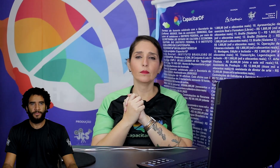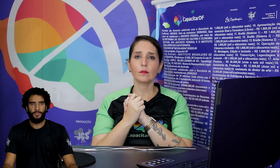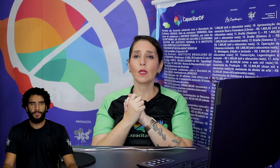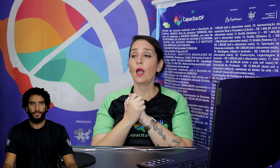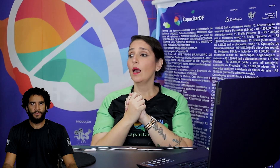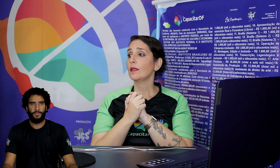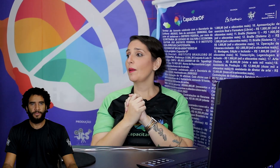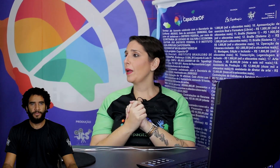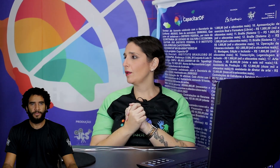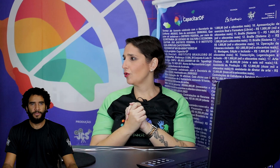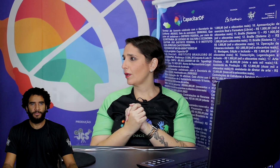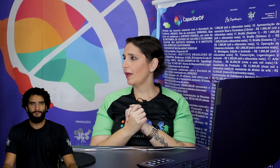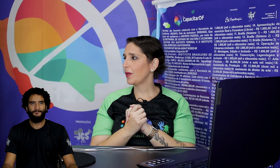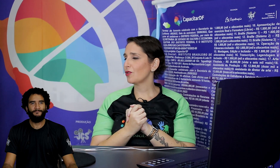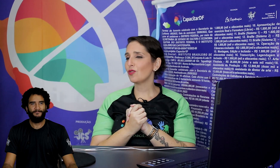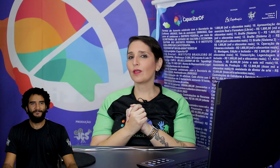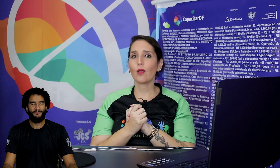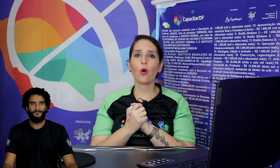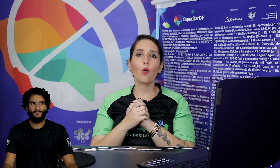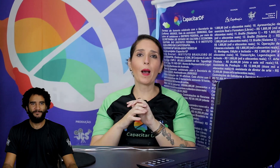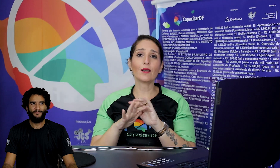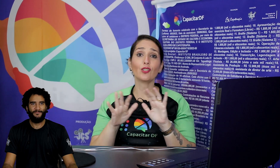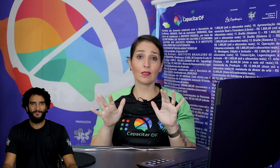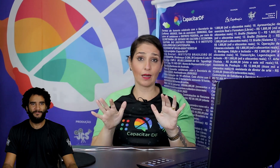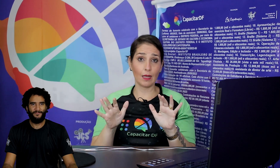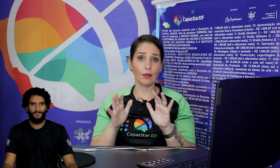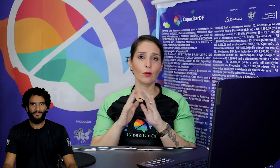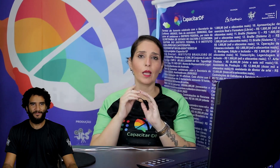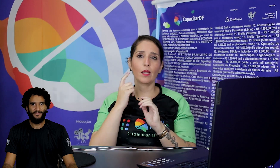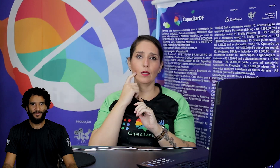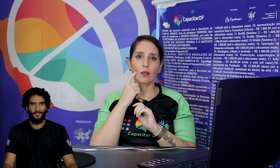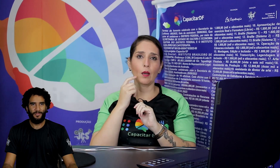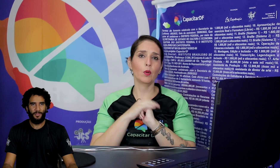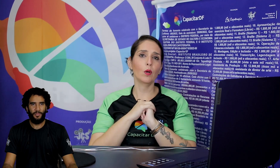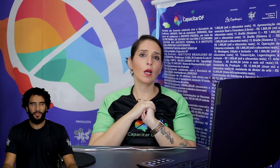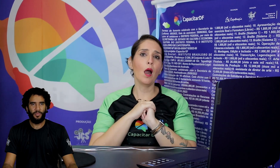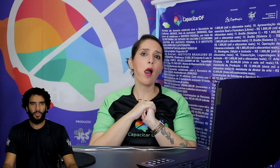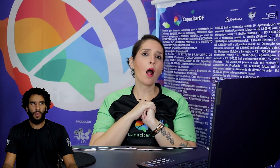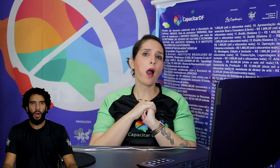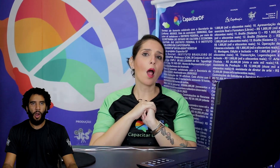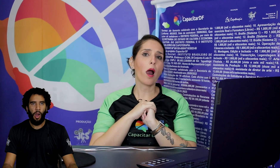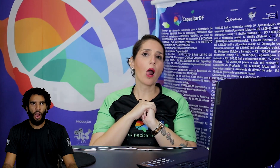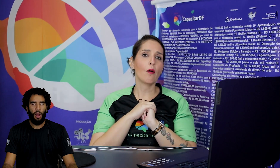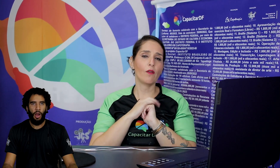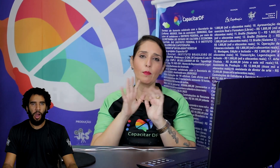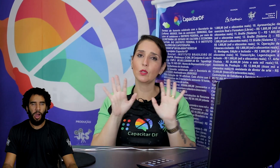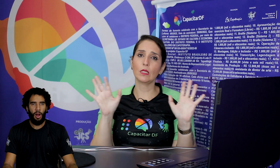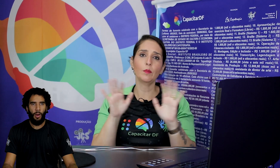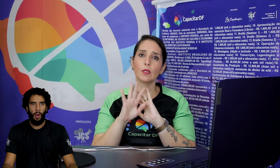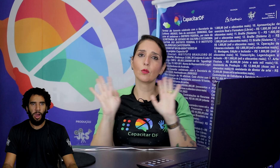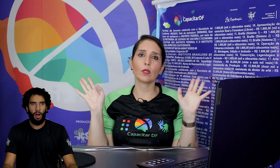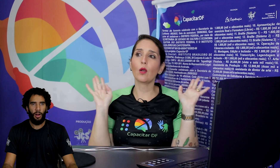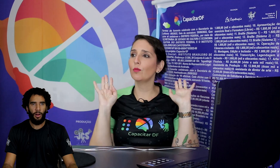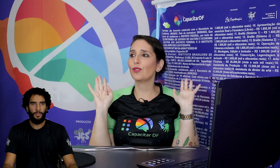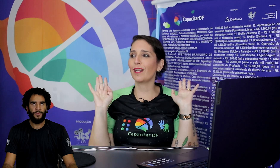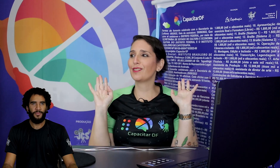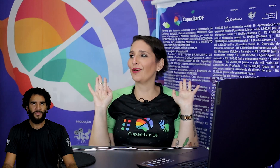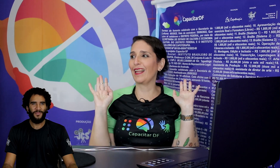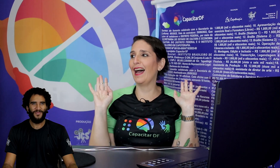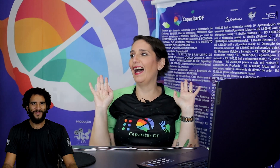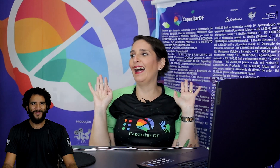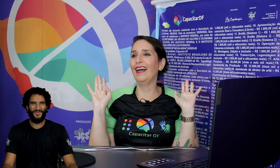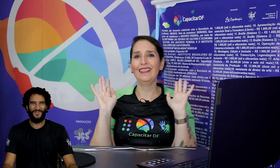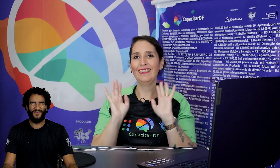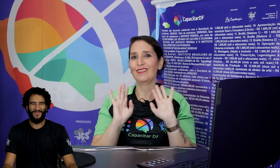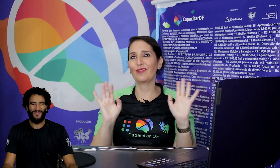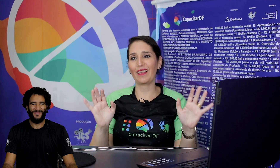Roubar. Depende, né? Porque a gente tem o roubar discreto, que é na boca, verbo simples, não tem como